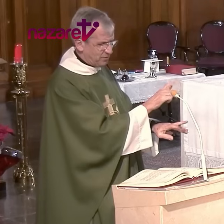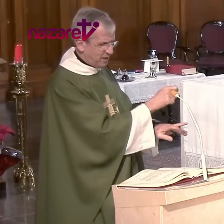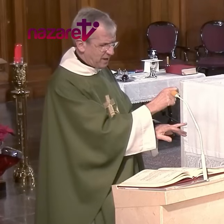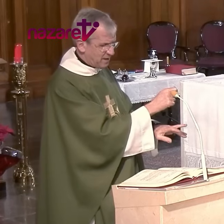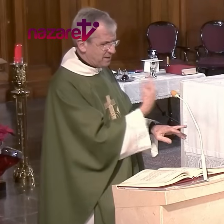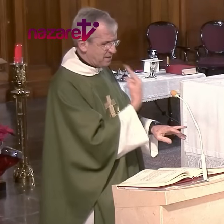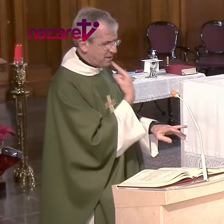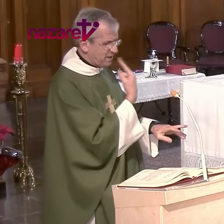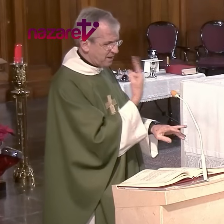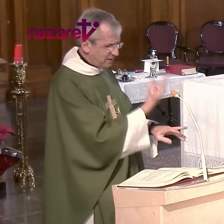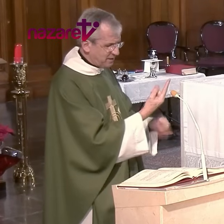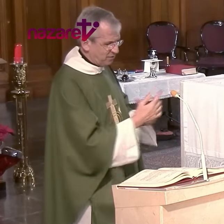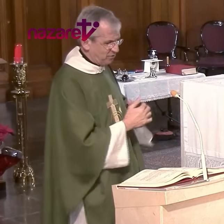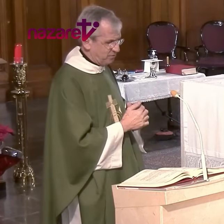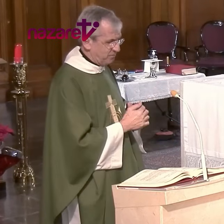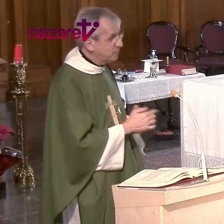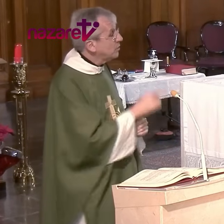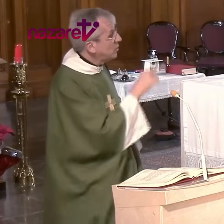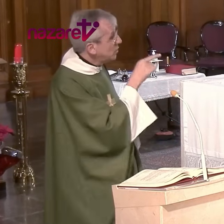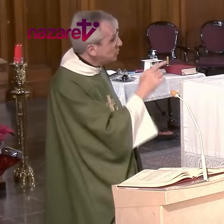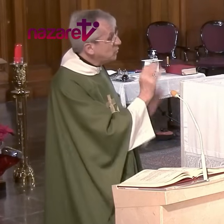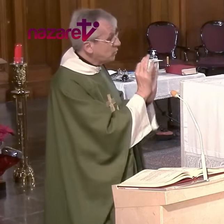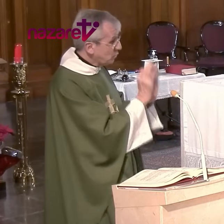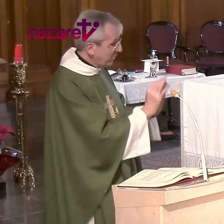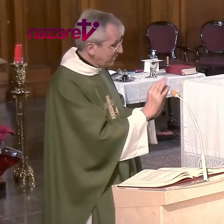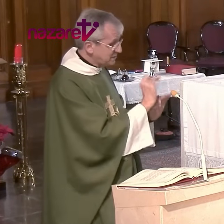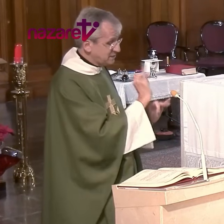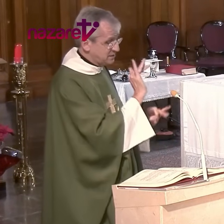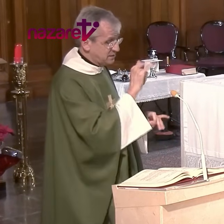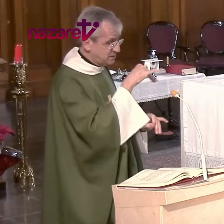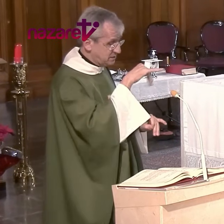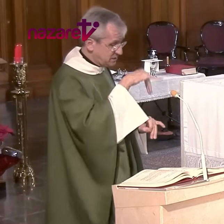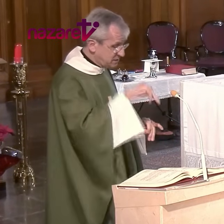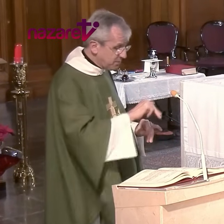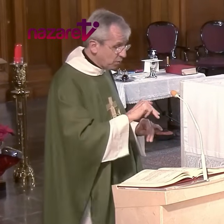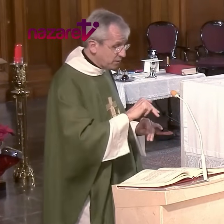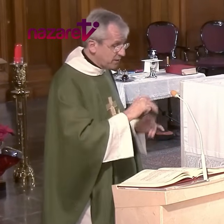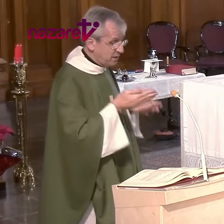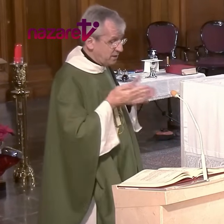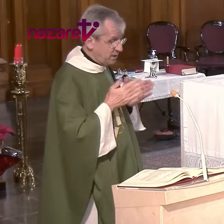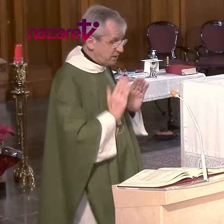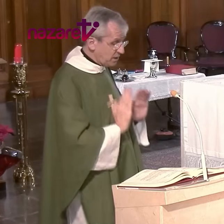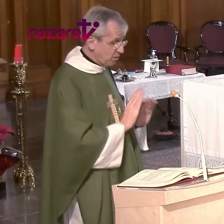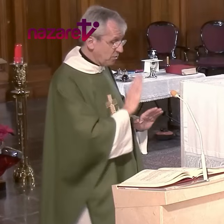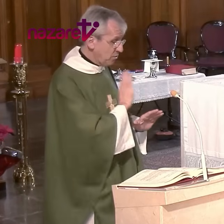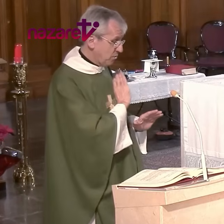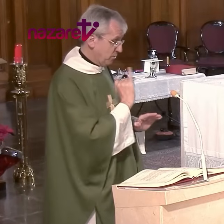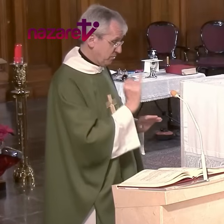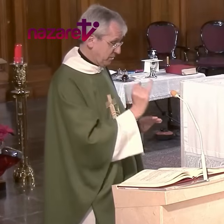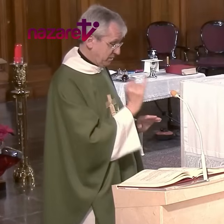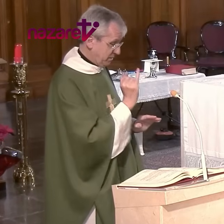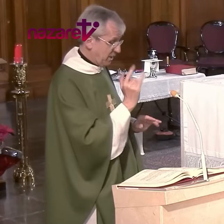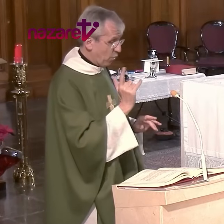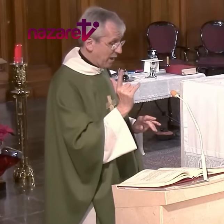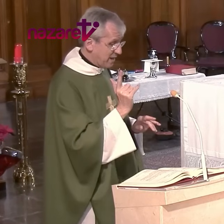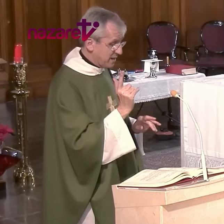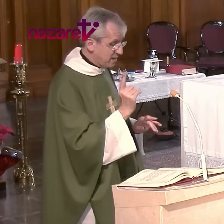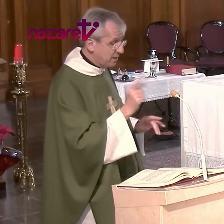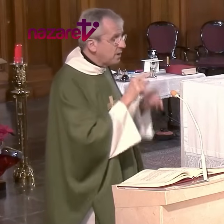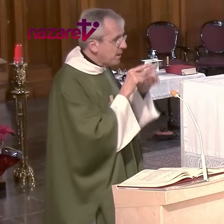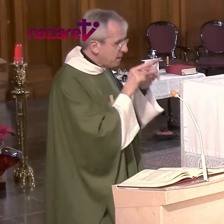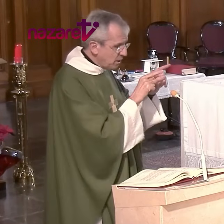mirando y le dijo: tú eres Simón, hijo de